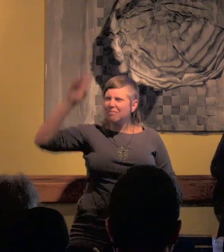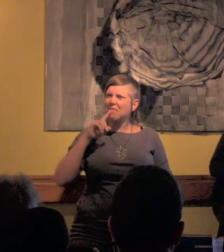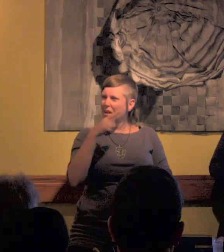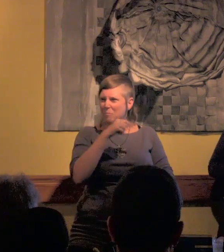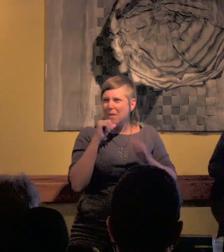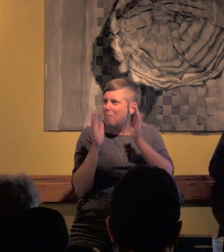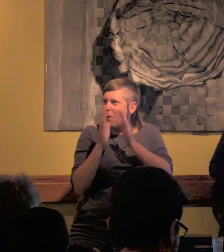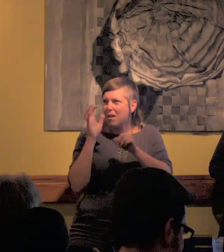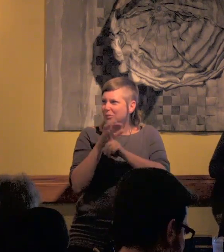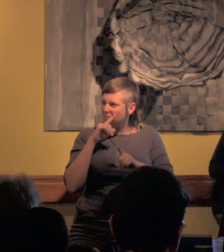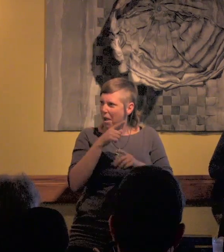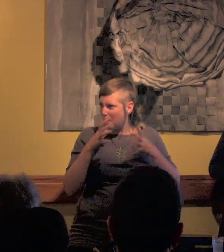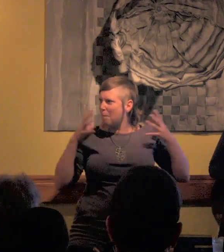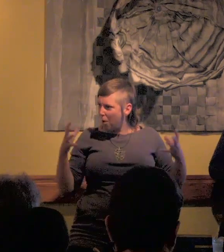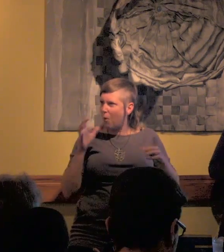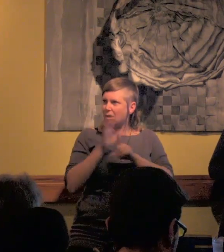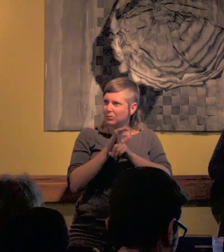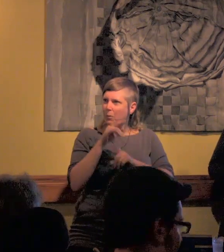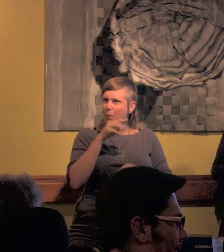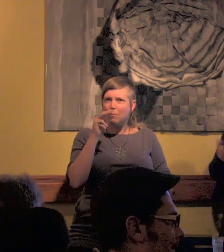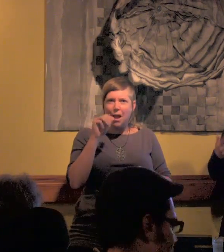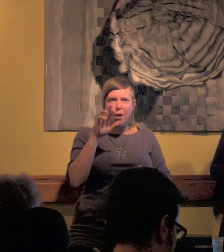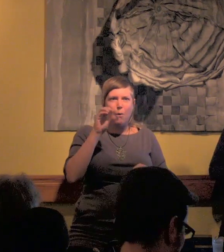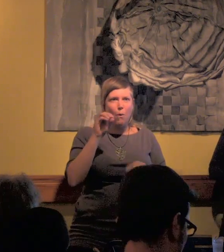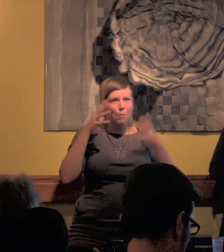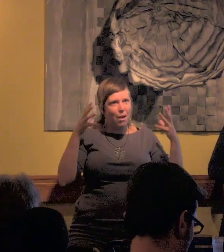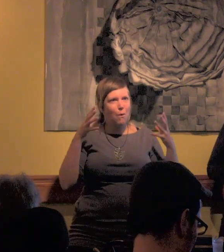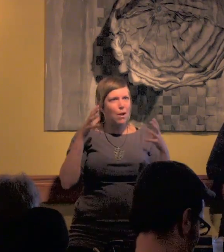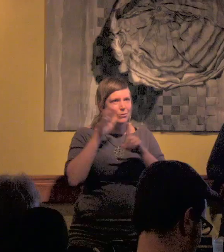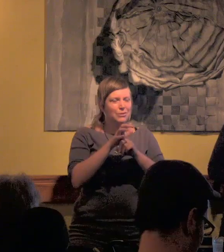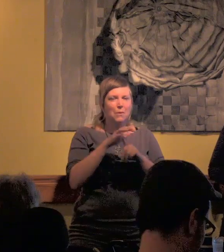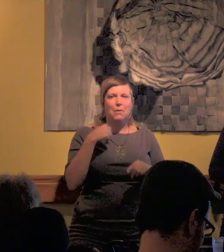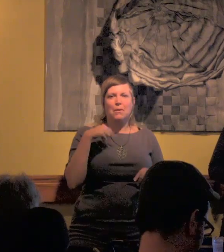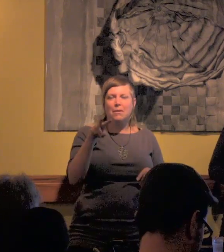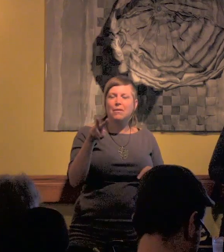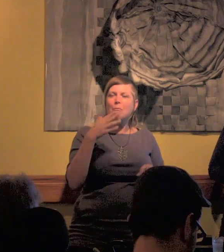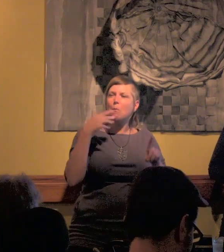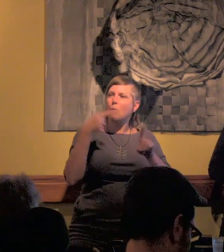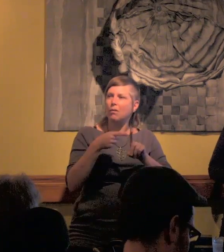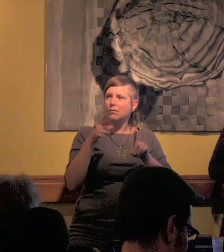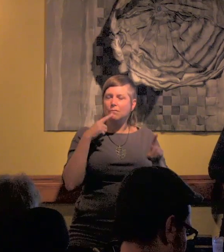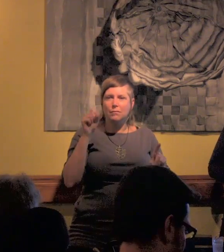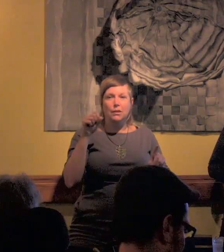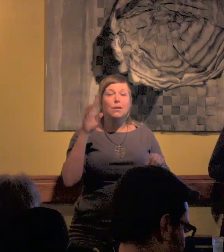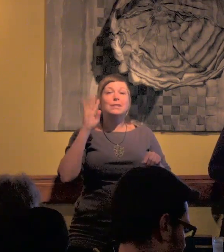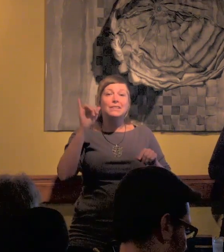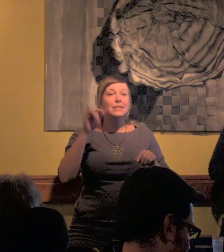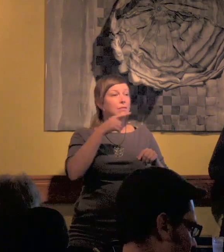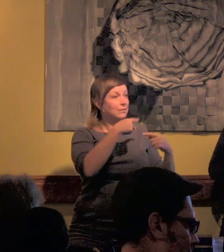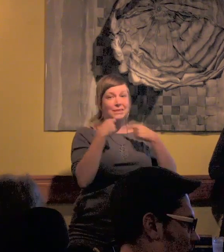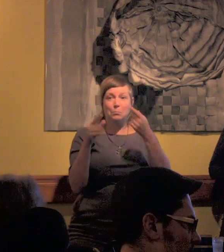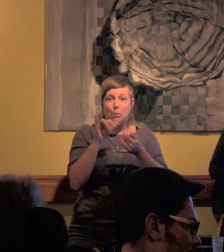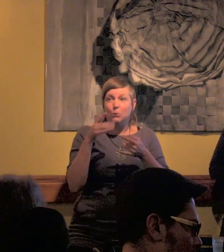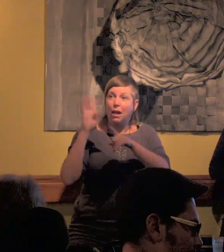Je me rappelle d'une personne entendante qui m'avait dit c'est pas vraiment une micro-agression, en fait. Ça, c'est une macro-agression, c'est une grande agression. Et ben,